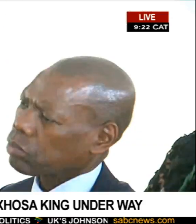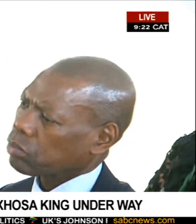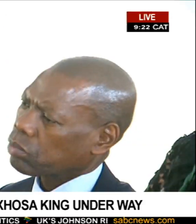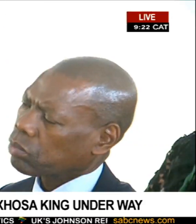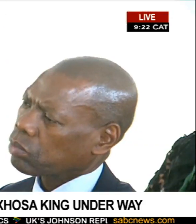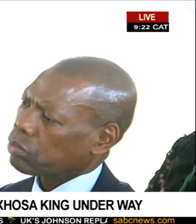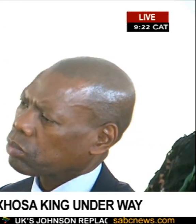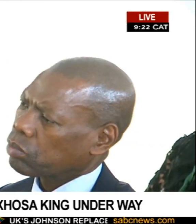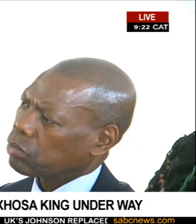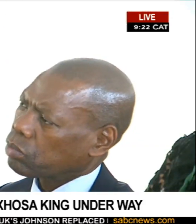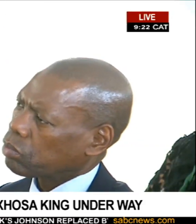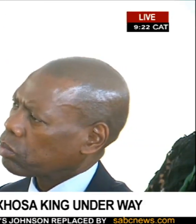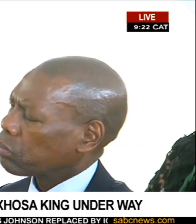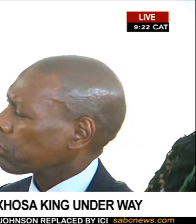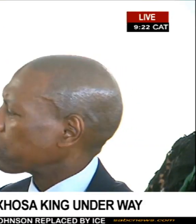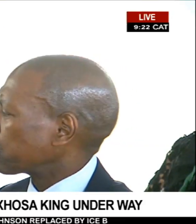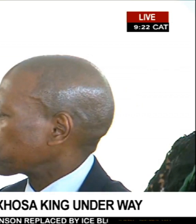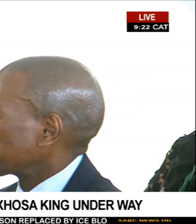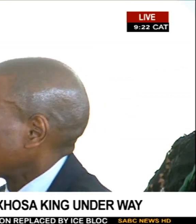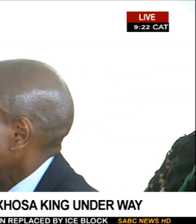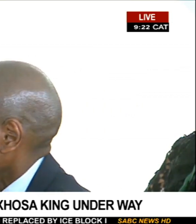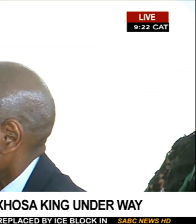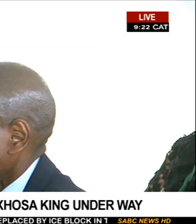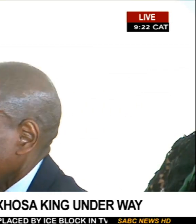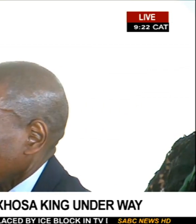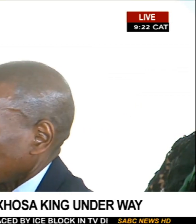ngo-1912, uRhubusana uthe wafumana ithuba